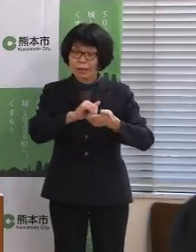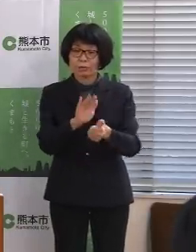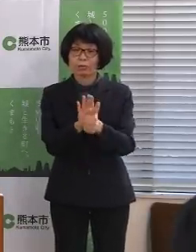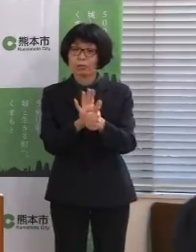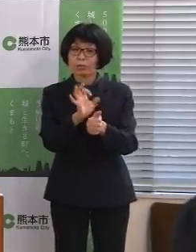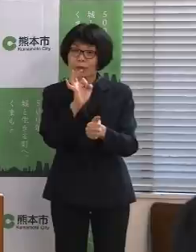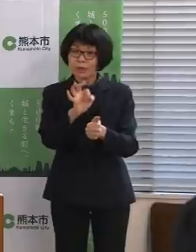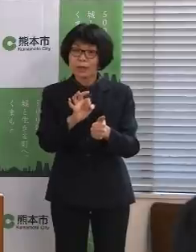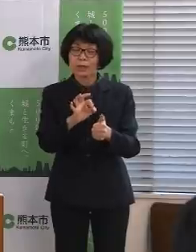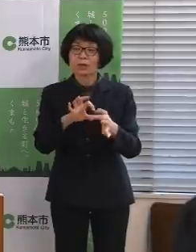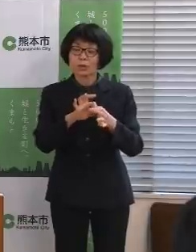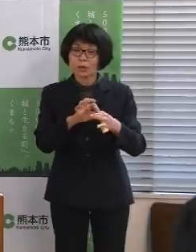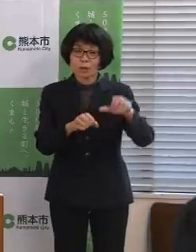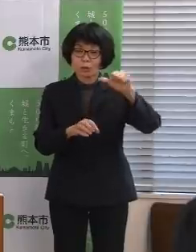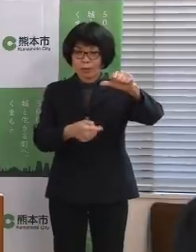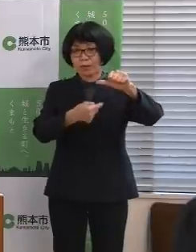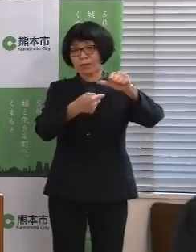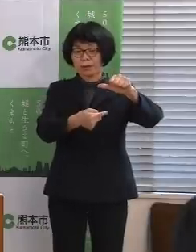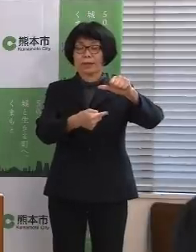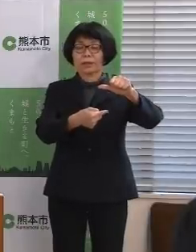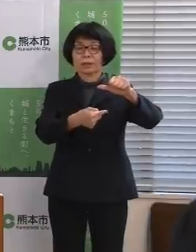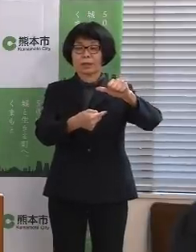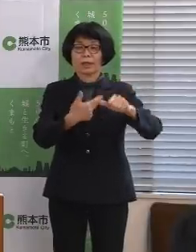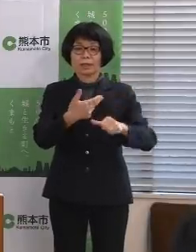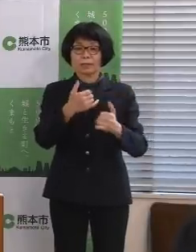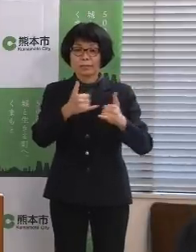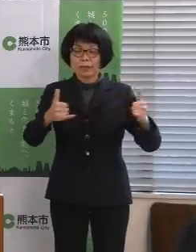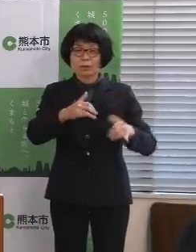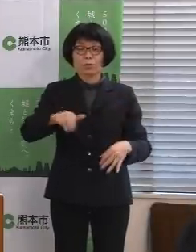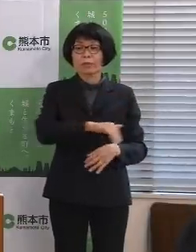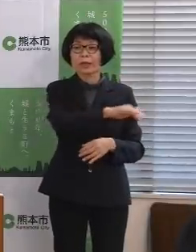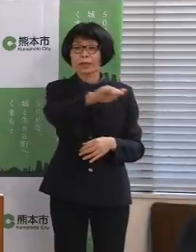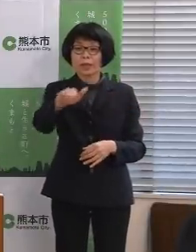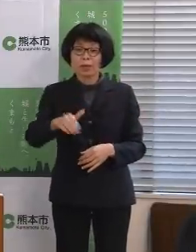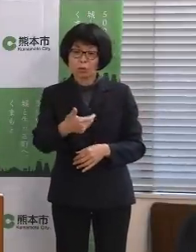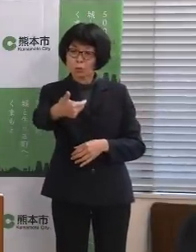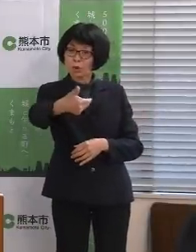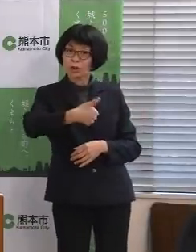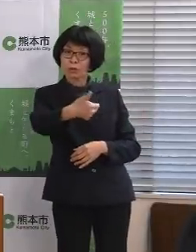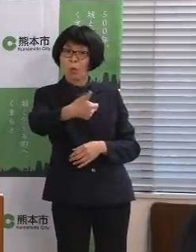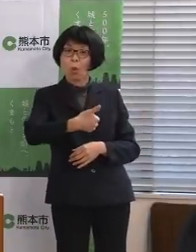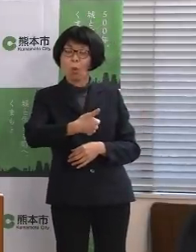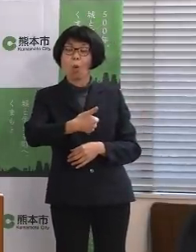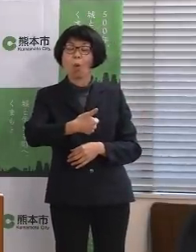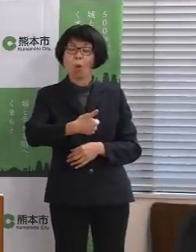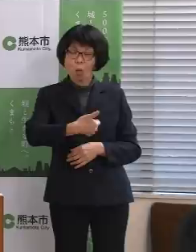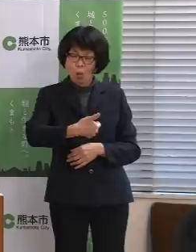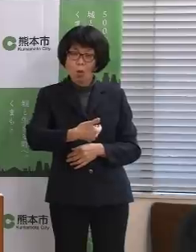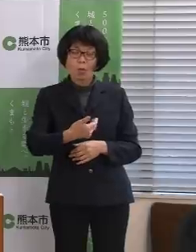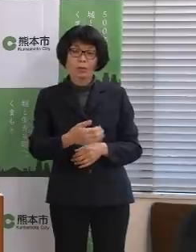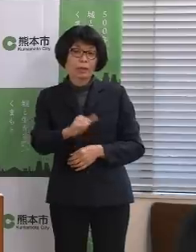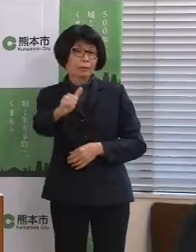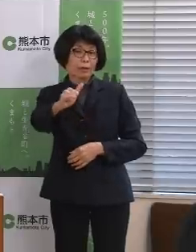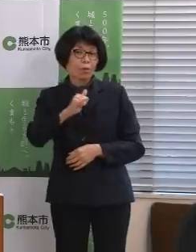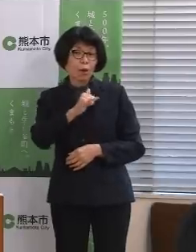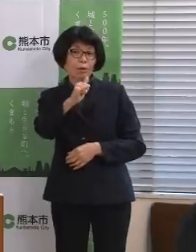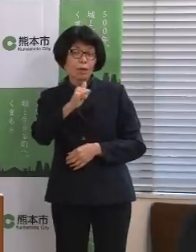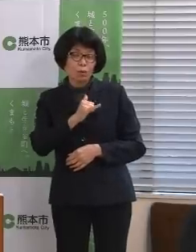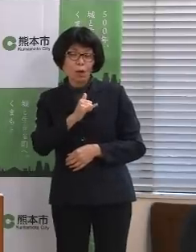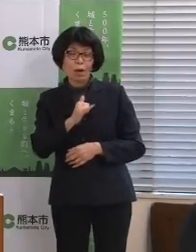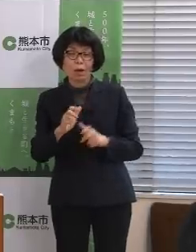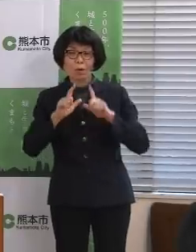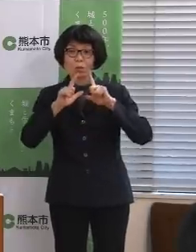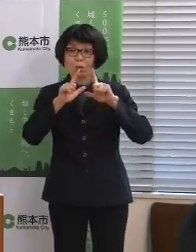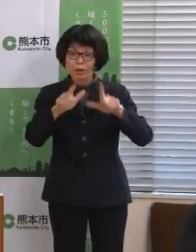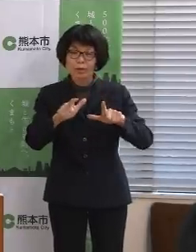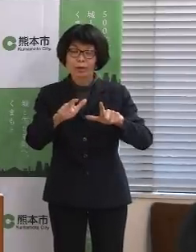について5月1日付で市民の皆様からのお問い合わせに対応するためのコールセンターを開設をいた